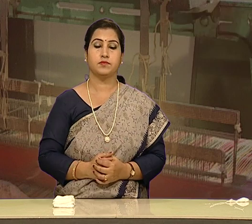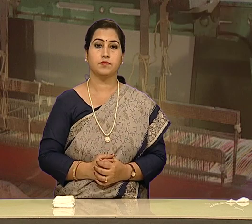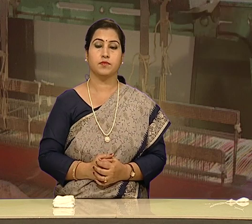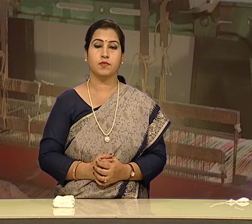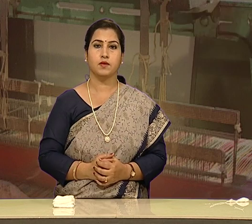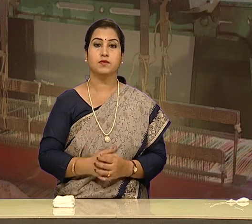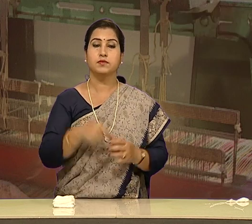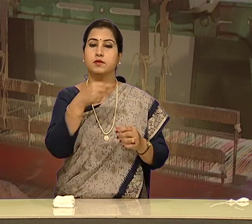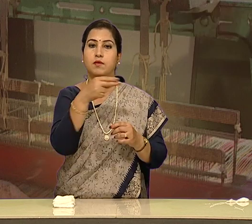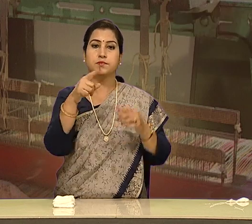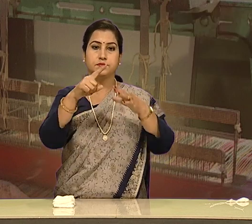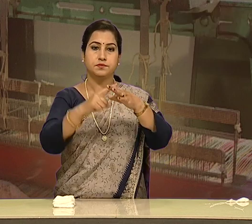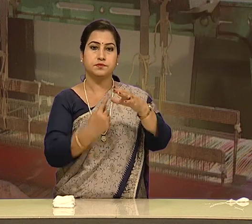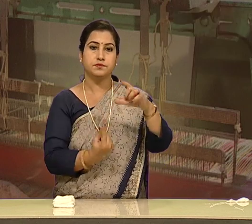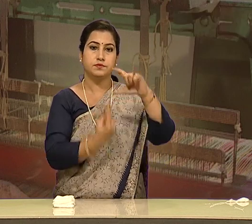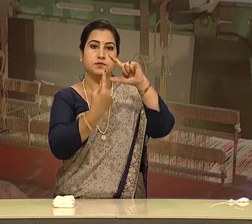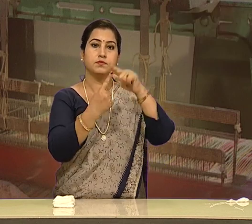पटसन पादप के खेत को दर्शाता है।